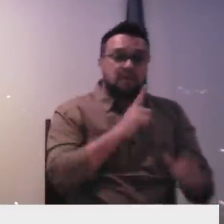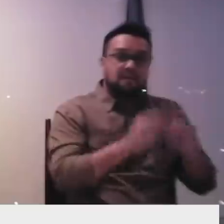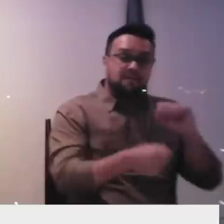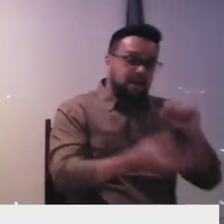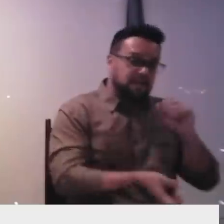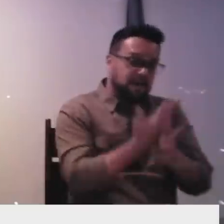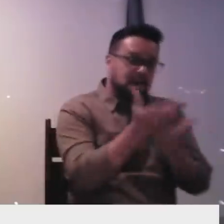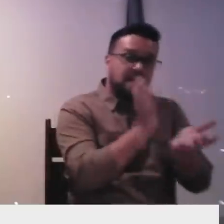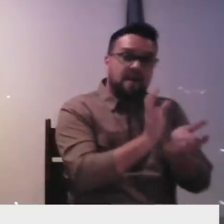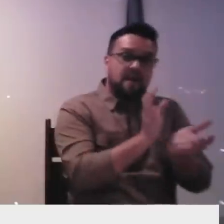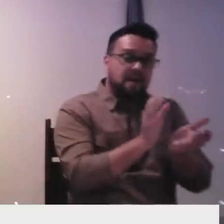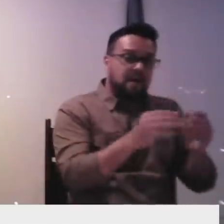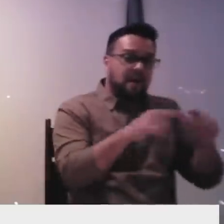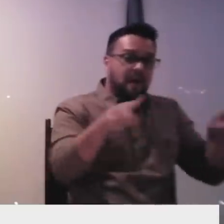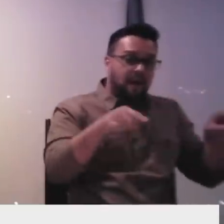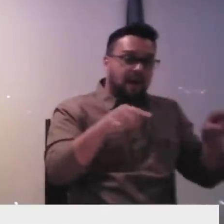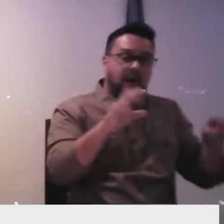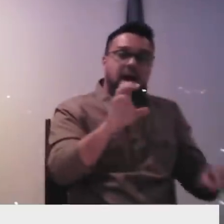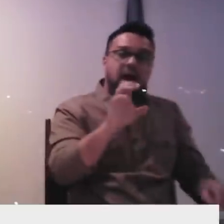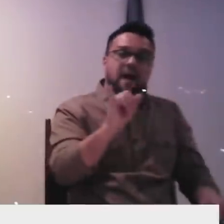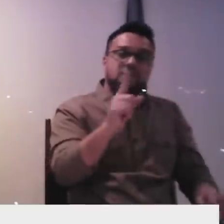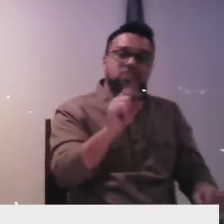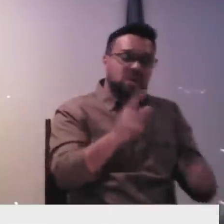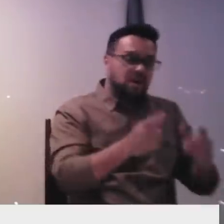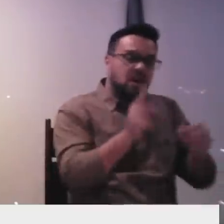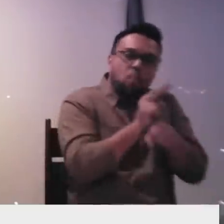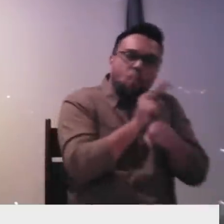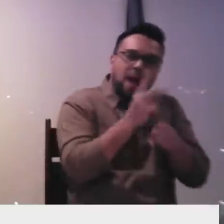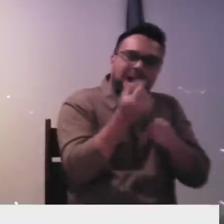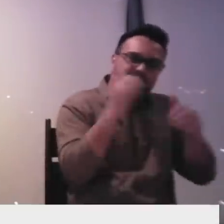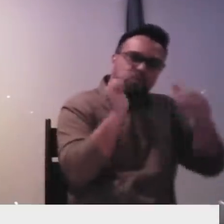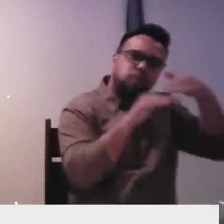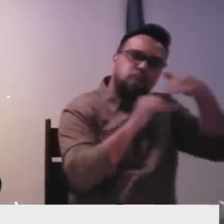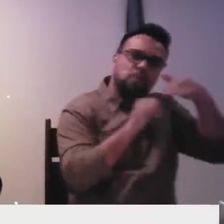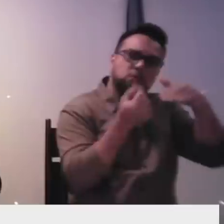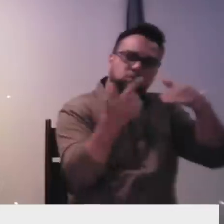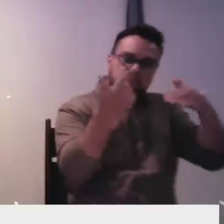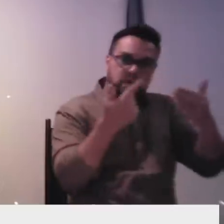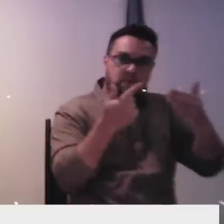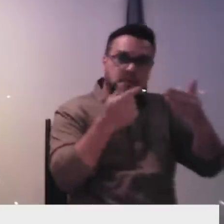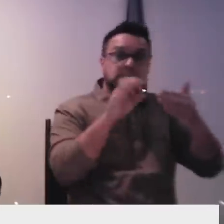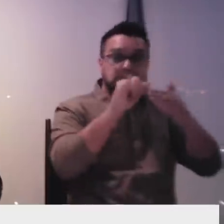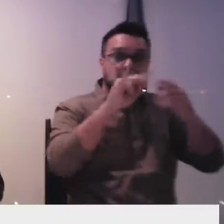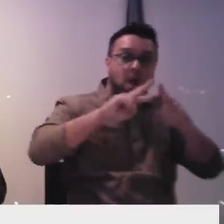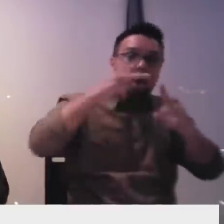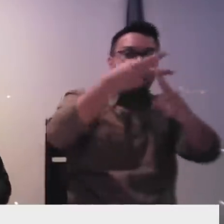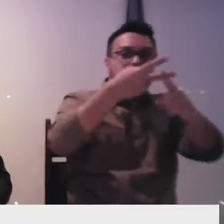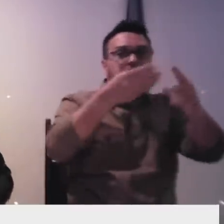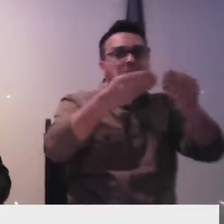no baixo, e quando sobe, você com esse caixa, você compensa esse... reajuste lá na frente.